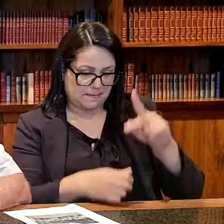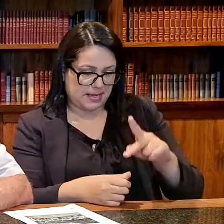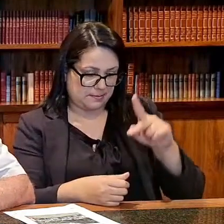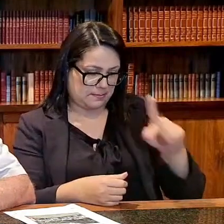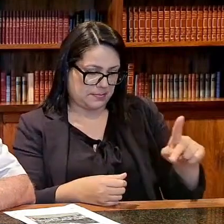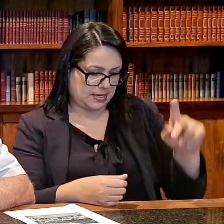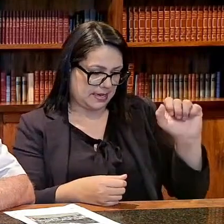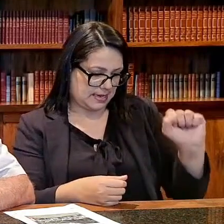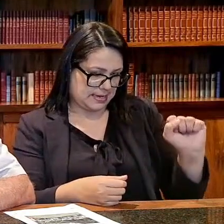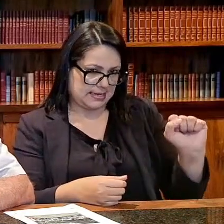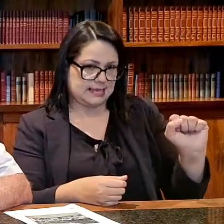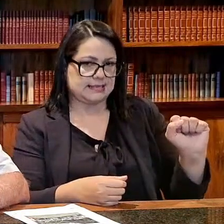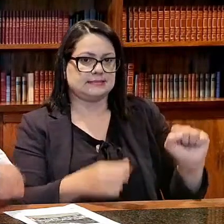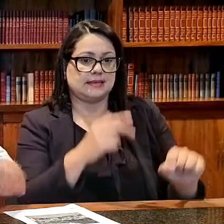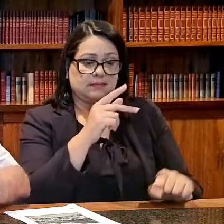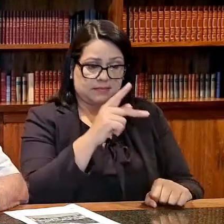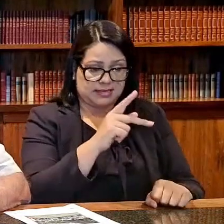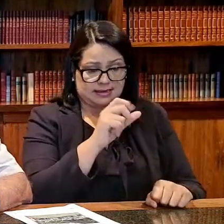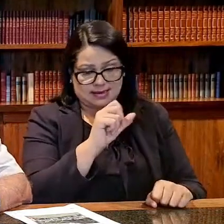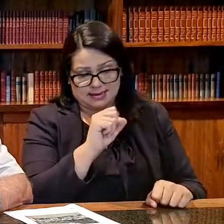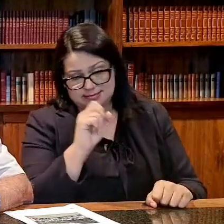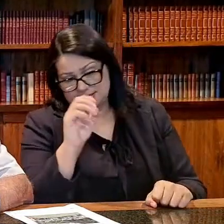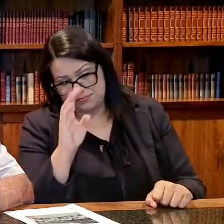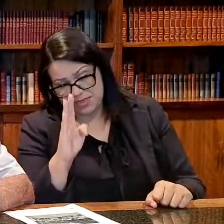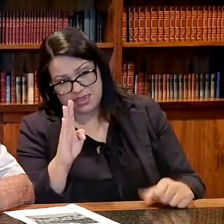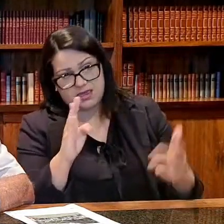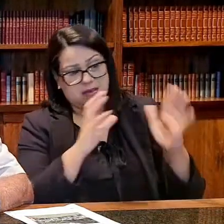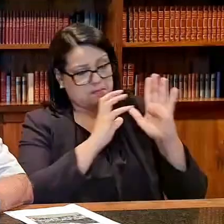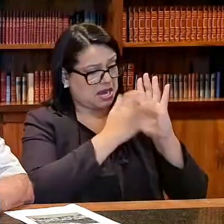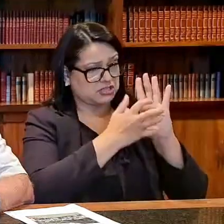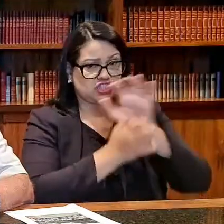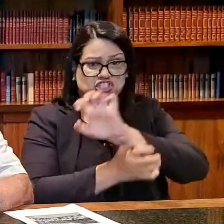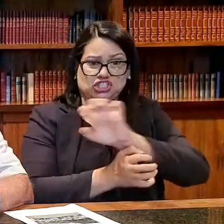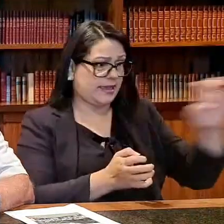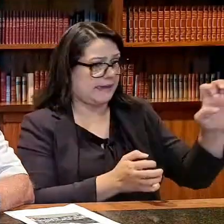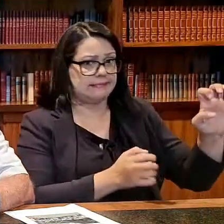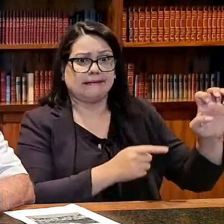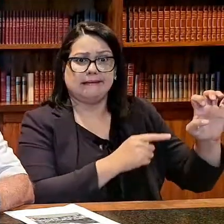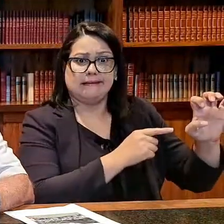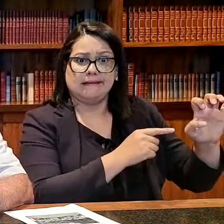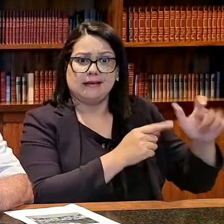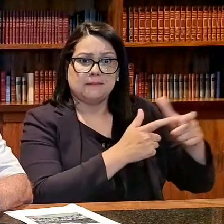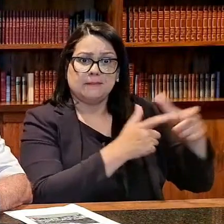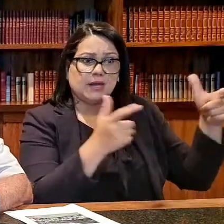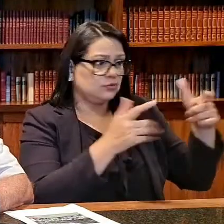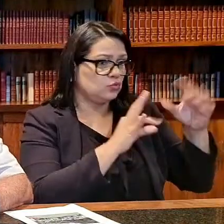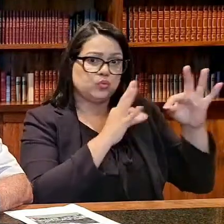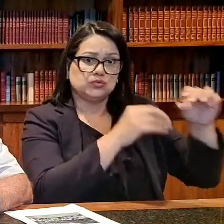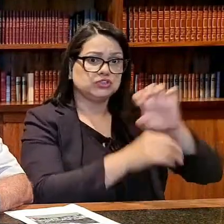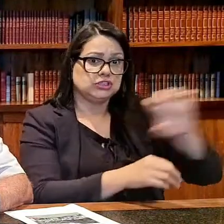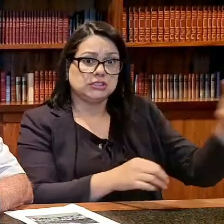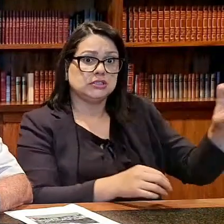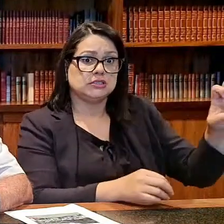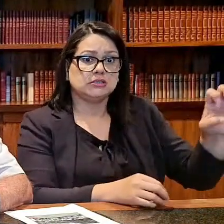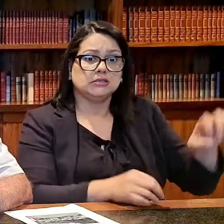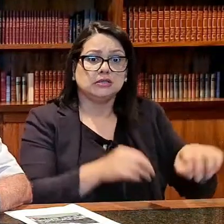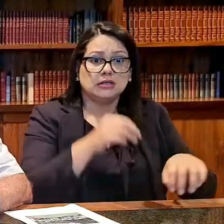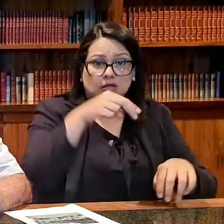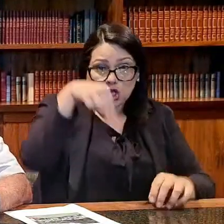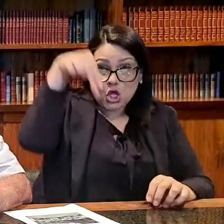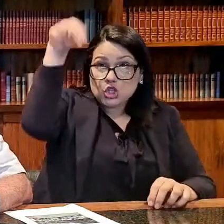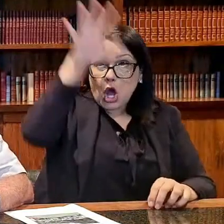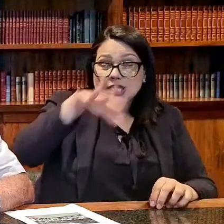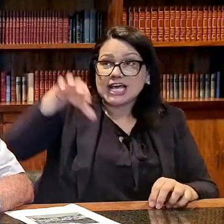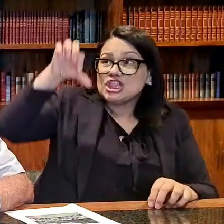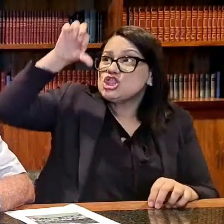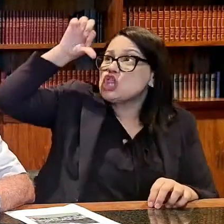que PSB também. o PSB. É só esse partido de esquerda aí. Os atuais governadores dos 9 estados do